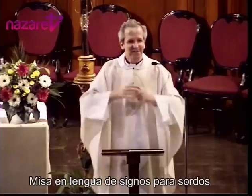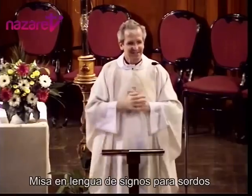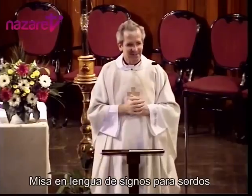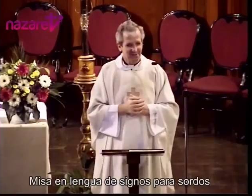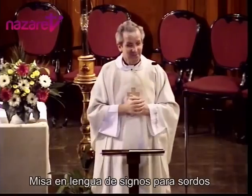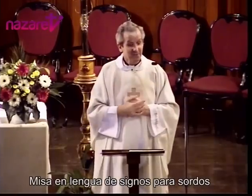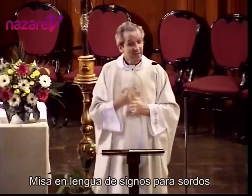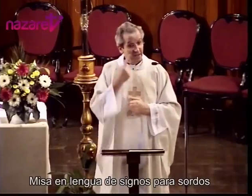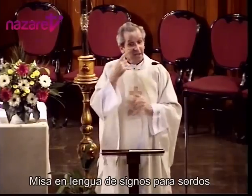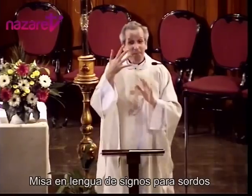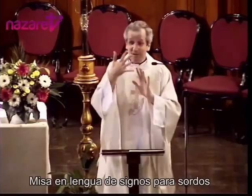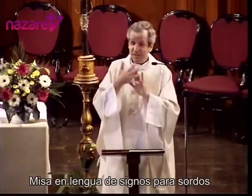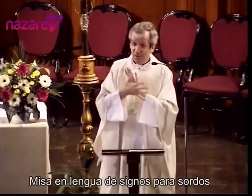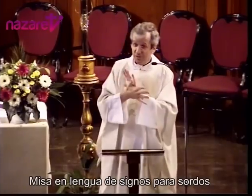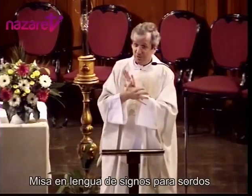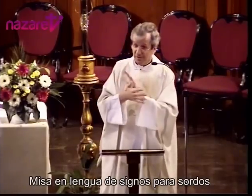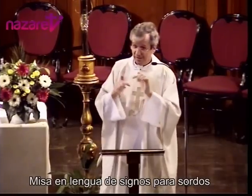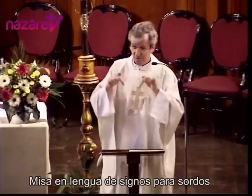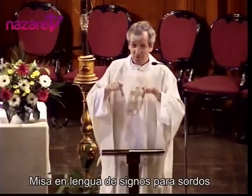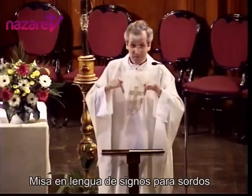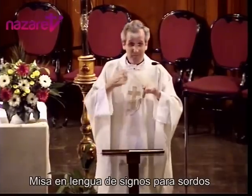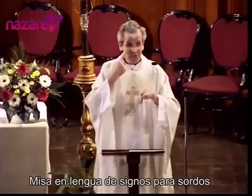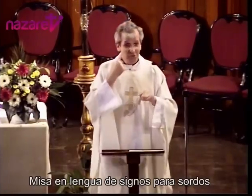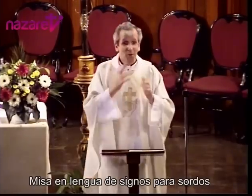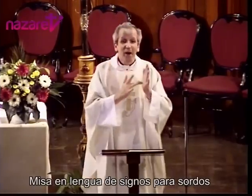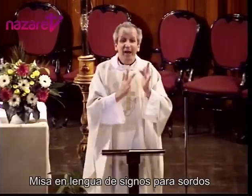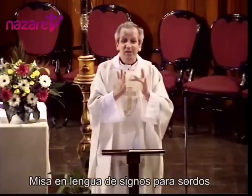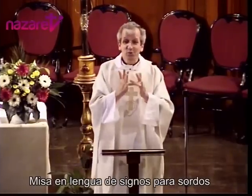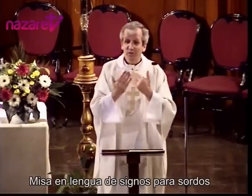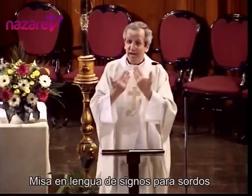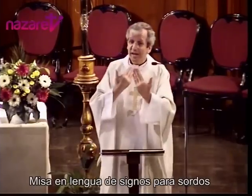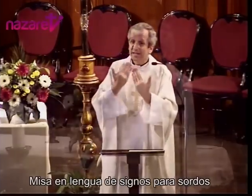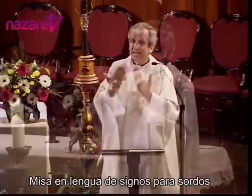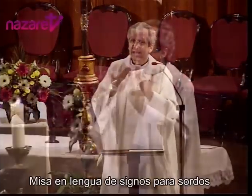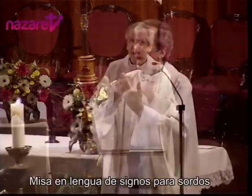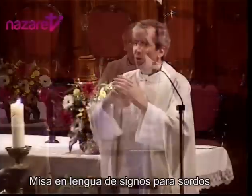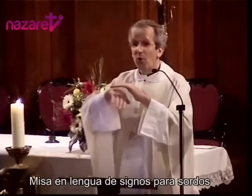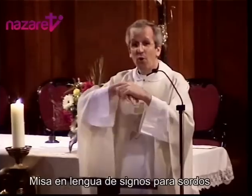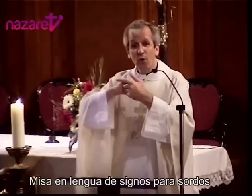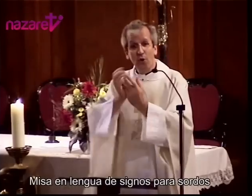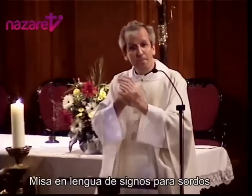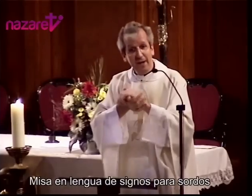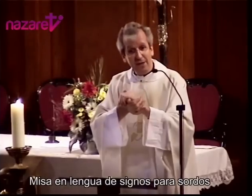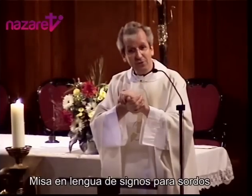distinto. Y por ese motivo, hoy vemos como Jesús en ese diálogo con Pilatos,